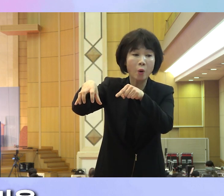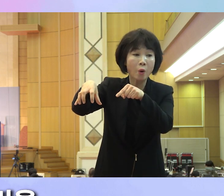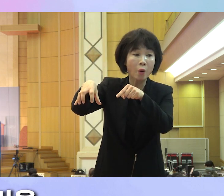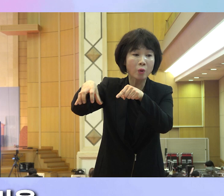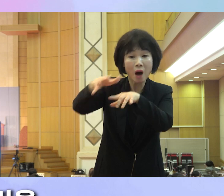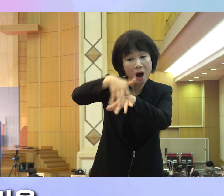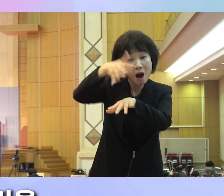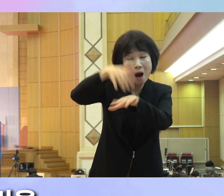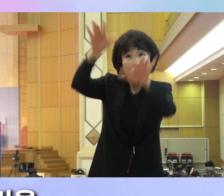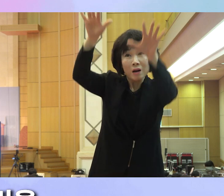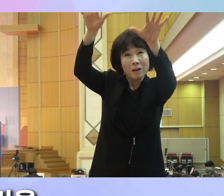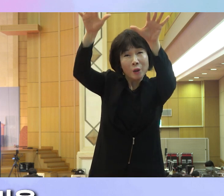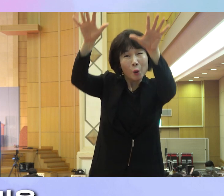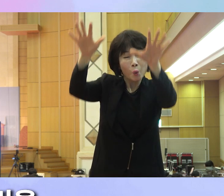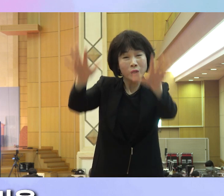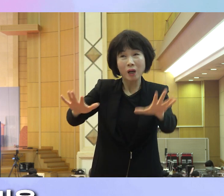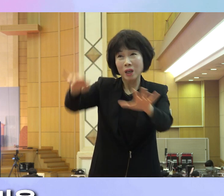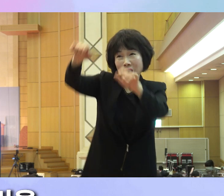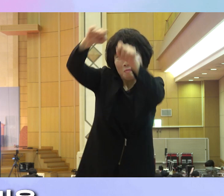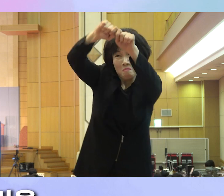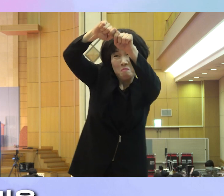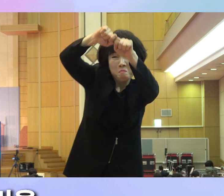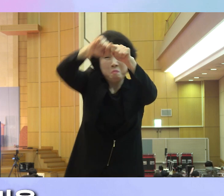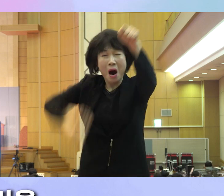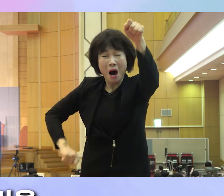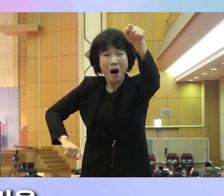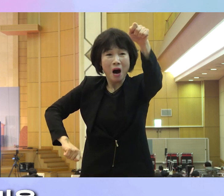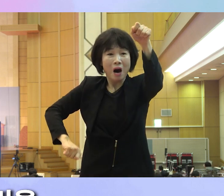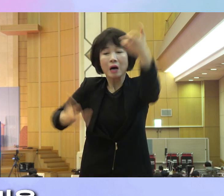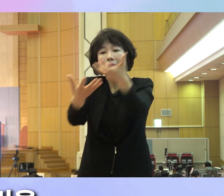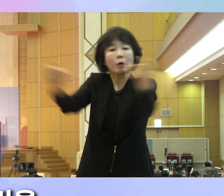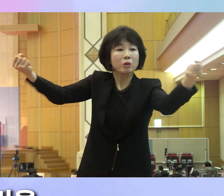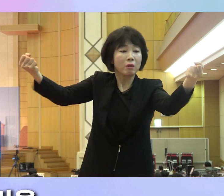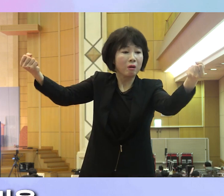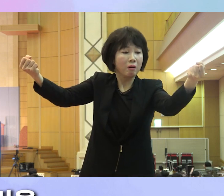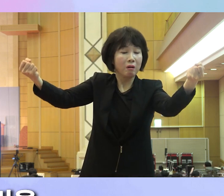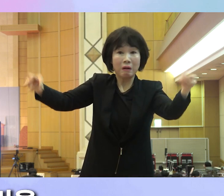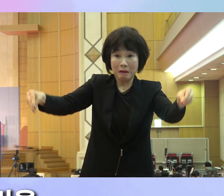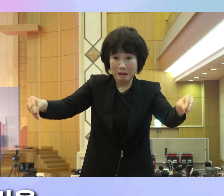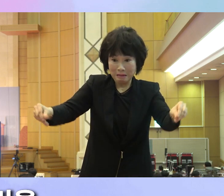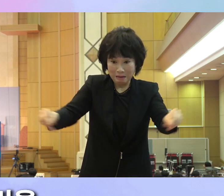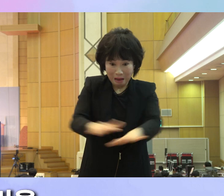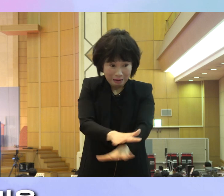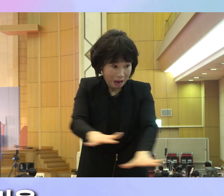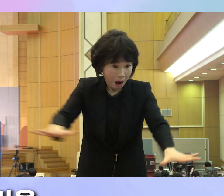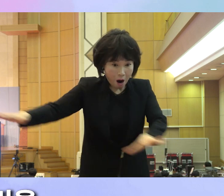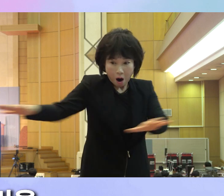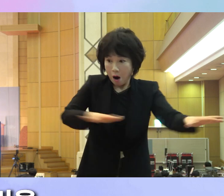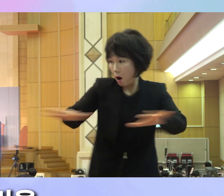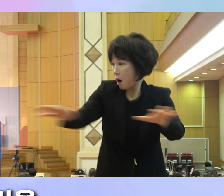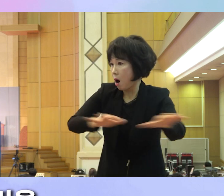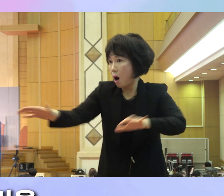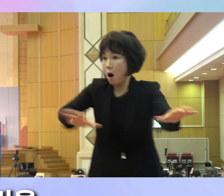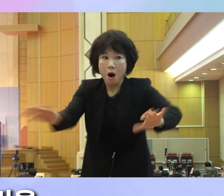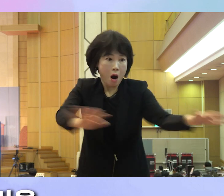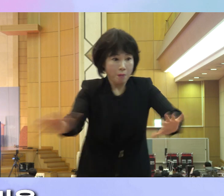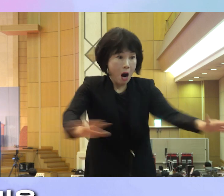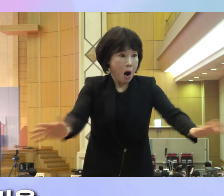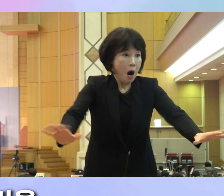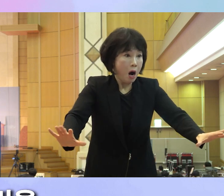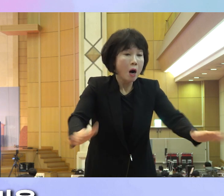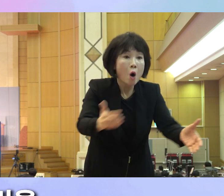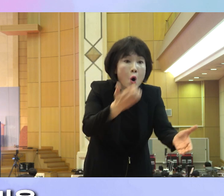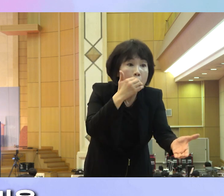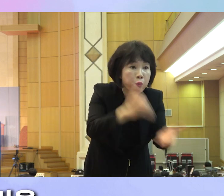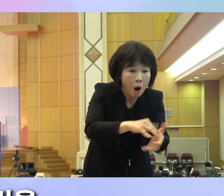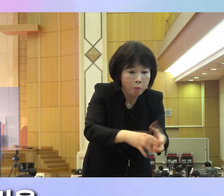휘장이 위로부터 아래까지 찢어져 둘이 되고 땅이 진동하며 바위가 터지고